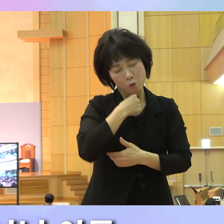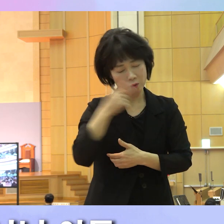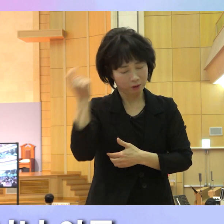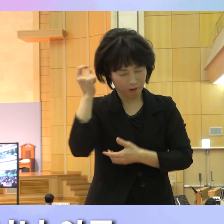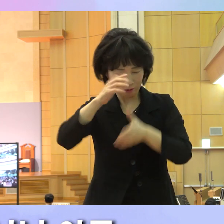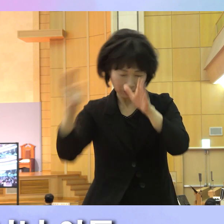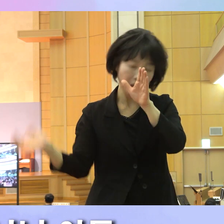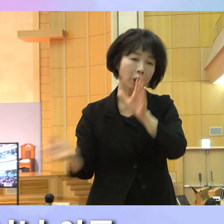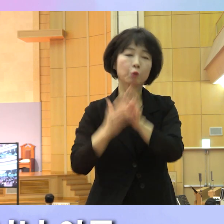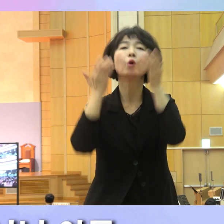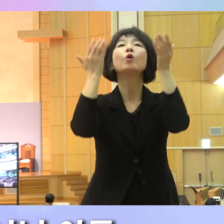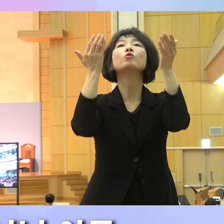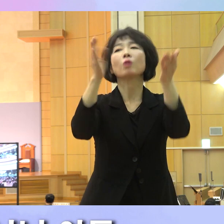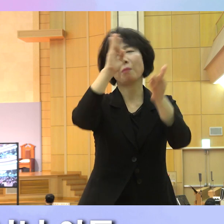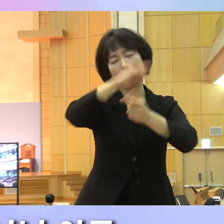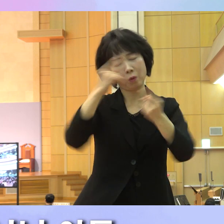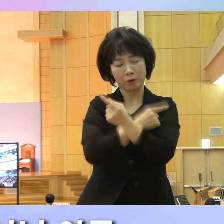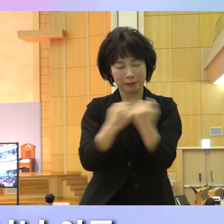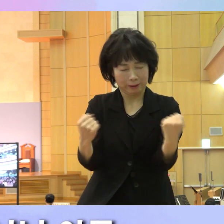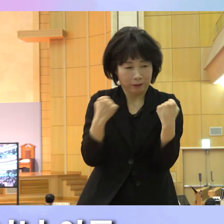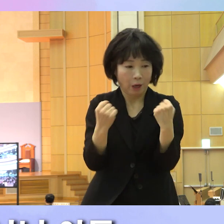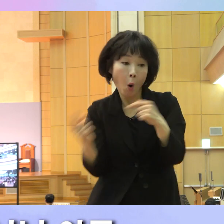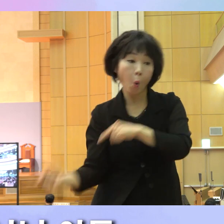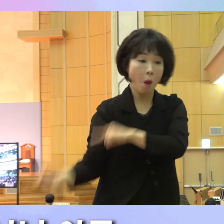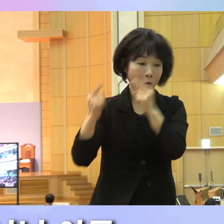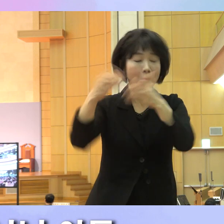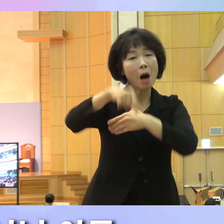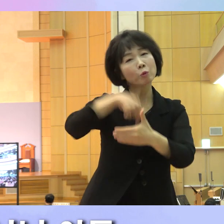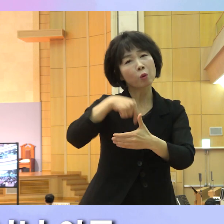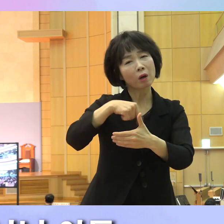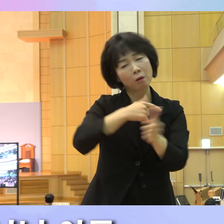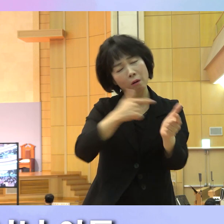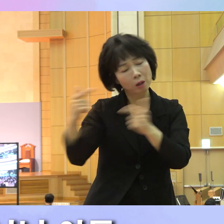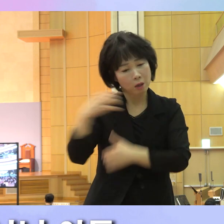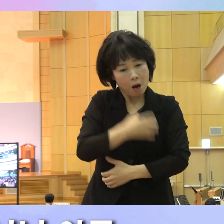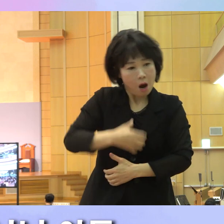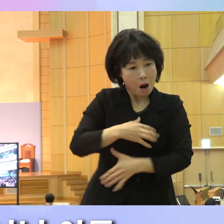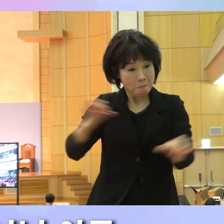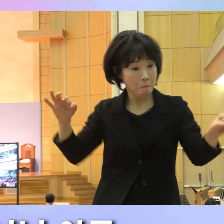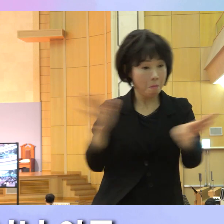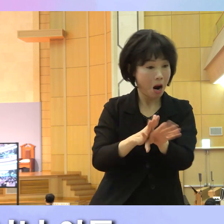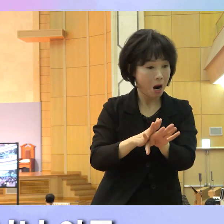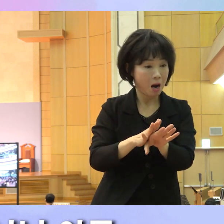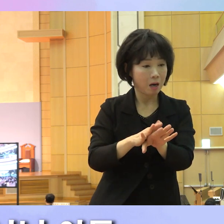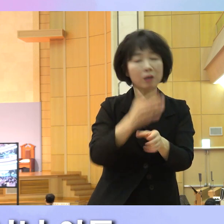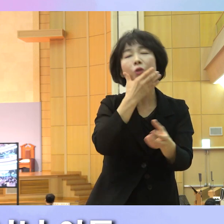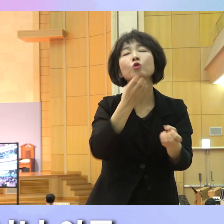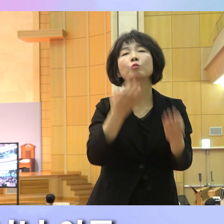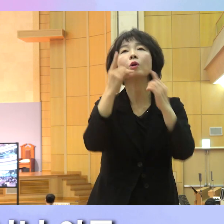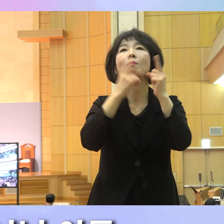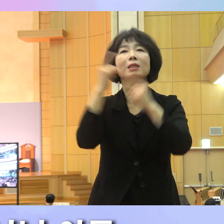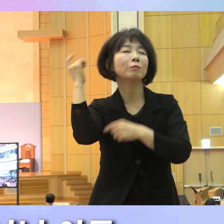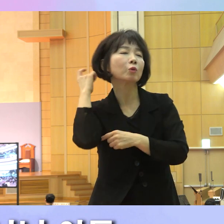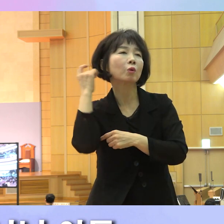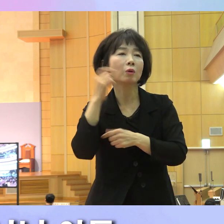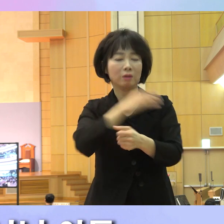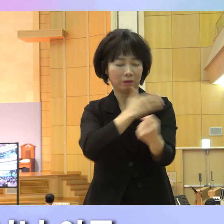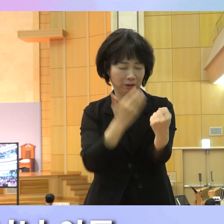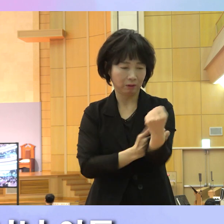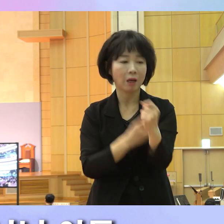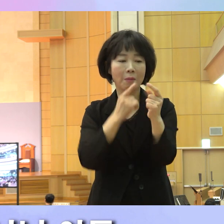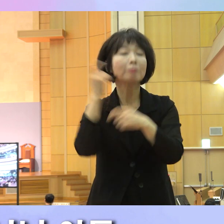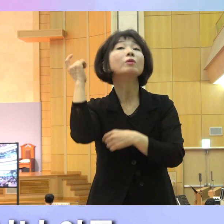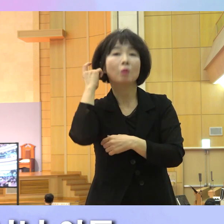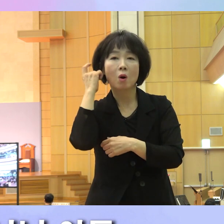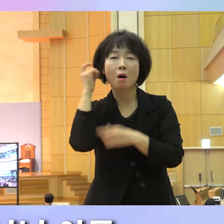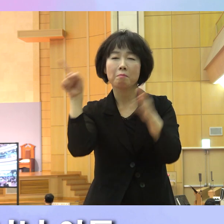그리스도에서 형통한 자가 될 수 있도록 하나님 늘 그 마음속에 생명의 말씀으로 축복의 말씀으로 충만하게 하시고